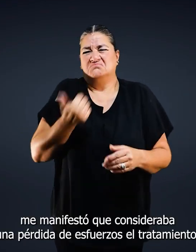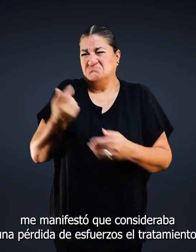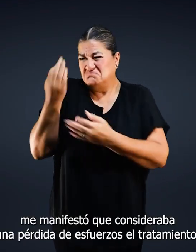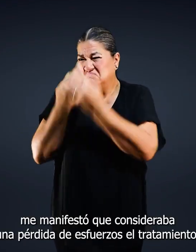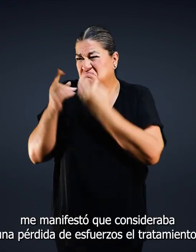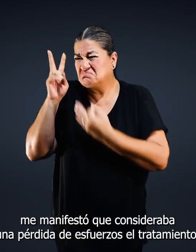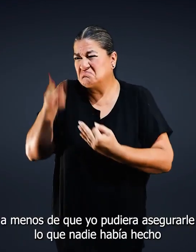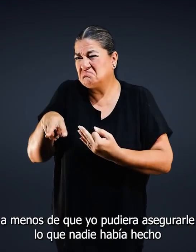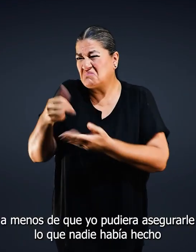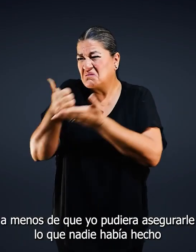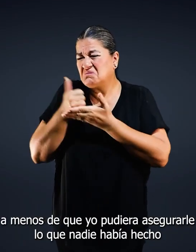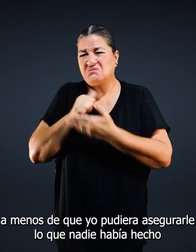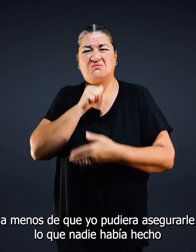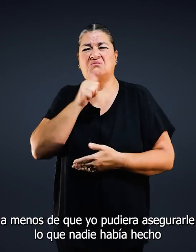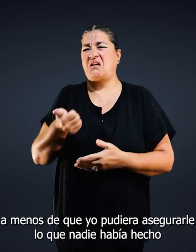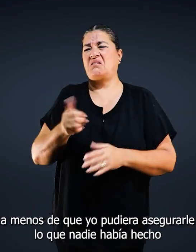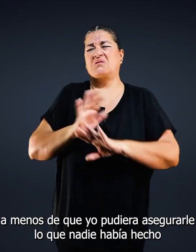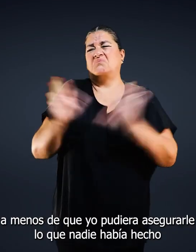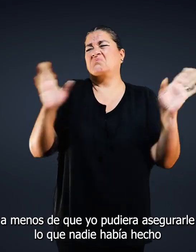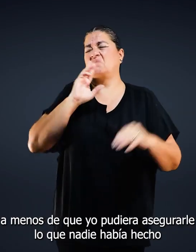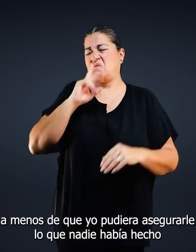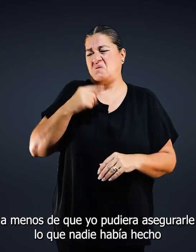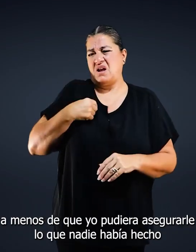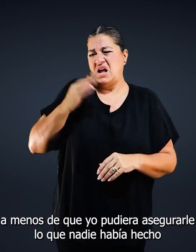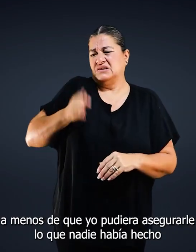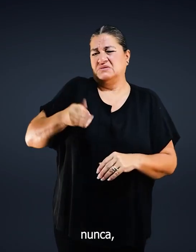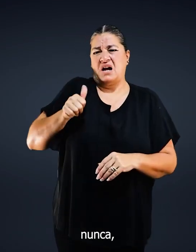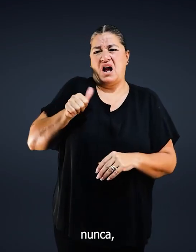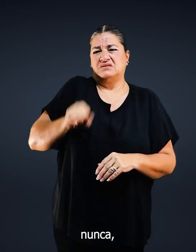esfuerzos el tratamiento a menos de que yo pudiera asegurarle lo que nadie había hecho nunca.